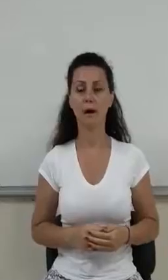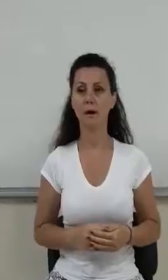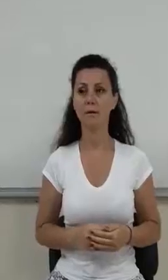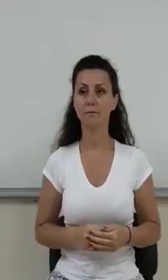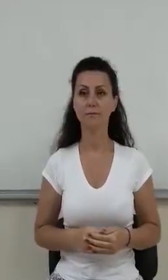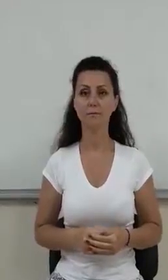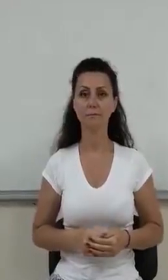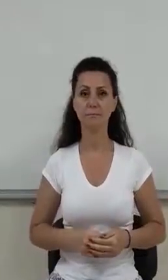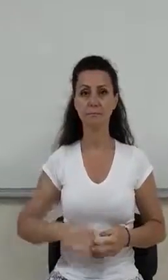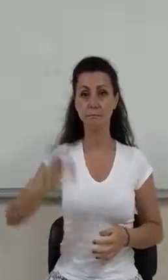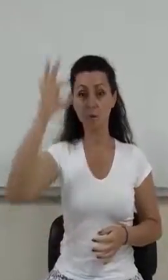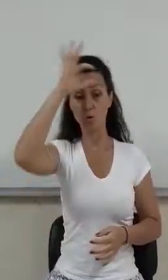Türkçe,